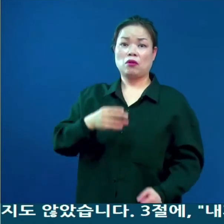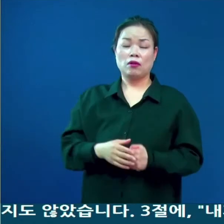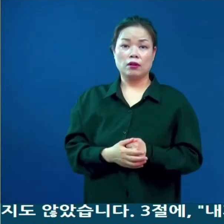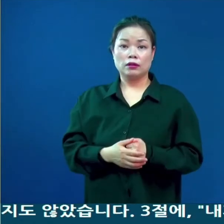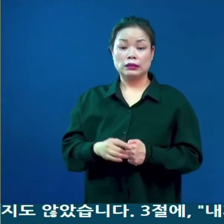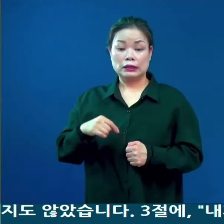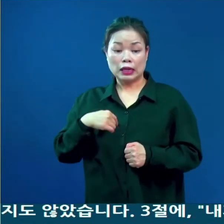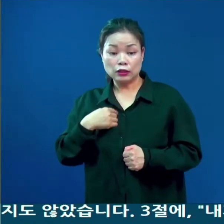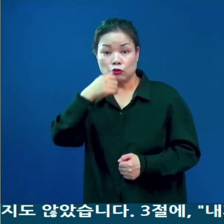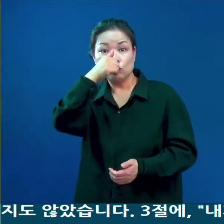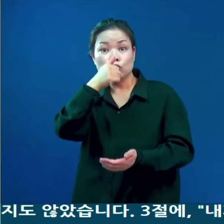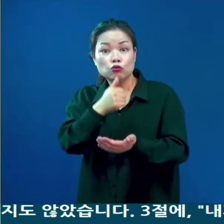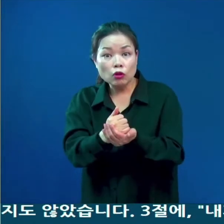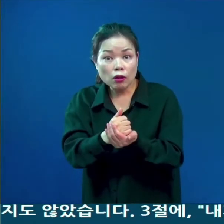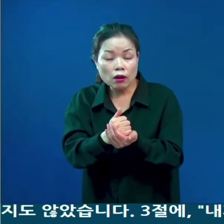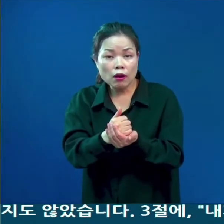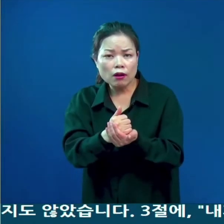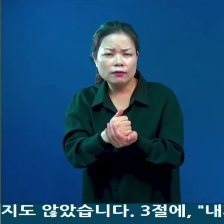자신의